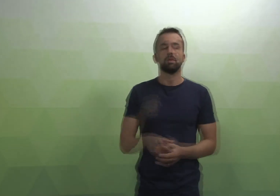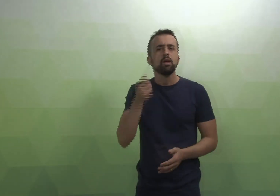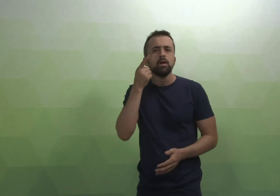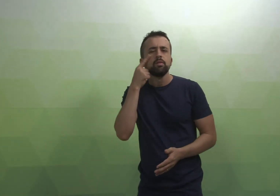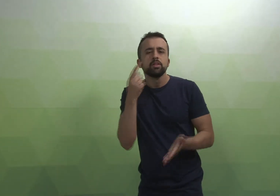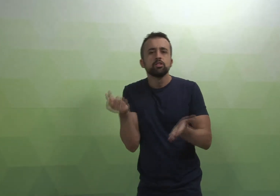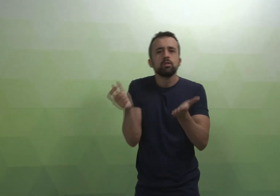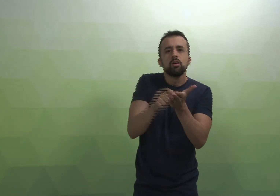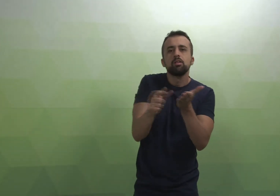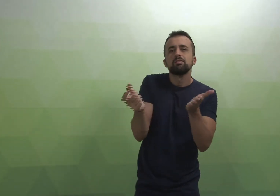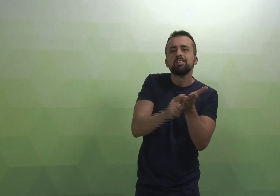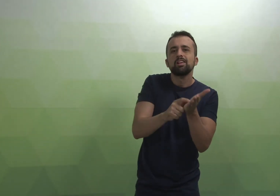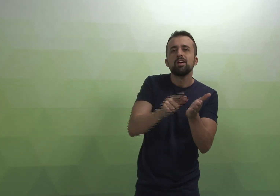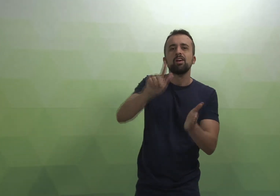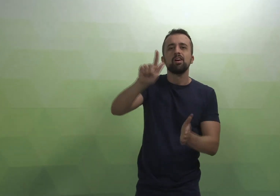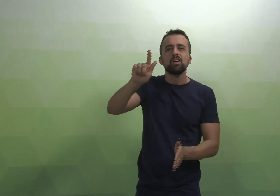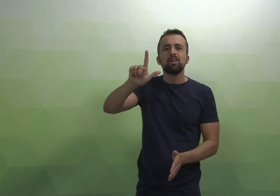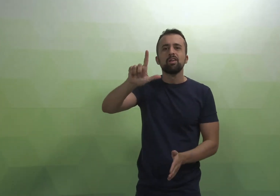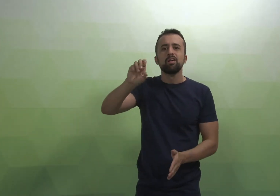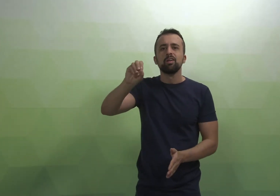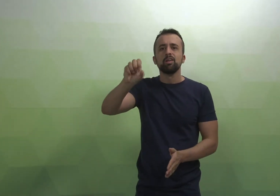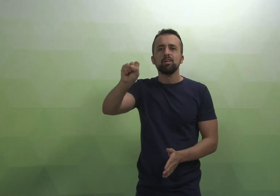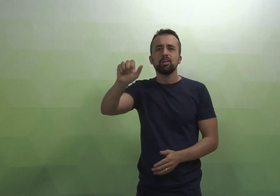Vejamos as glosas.